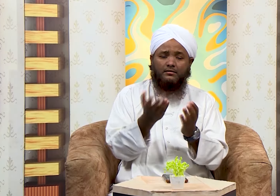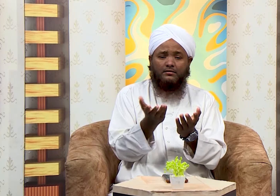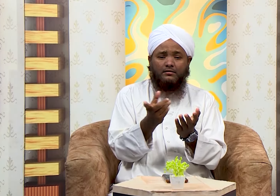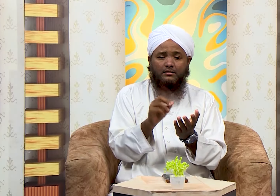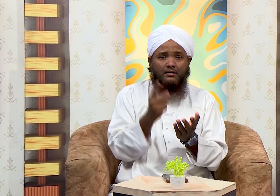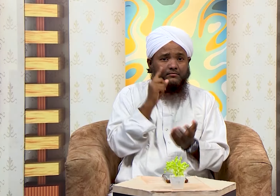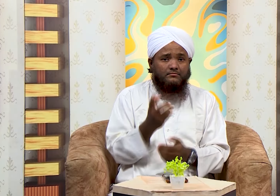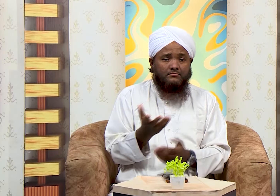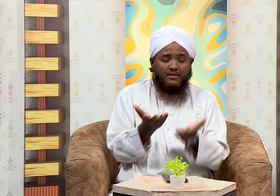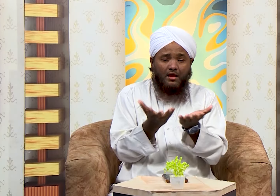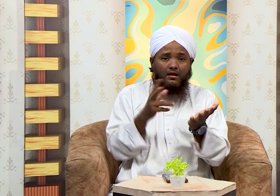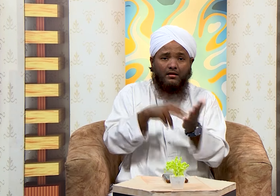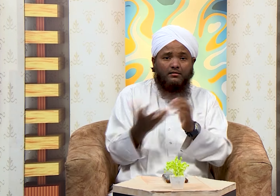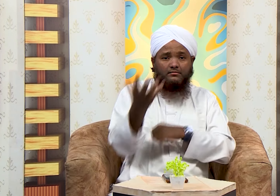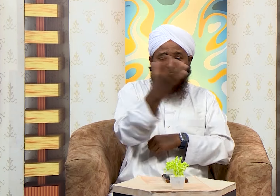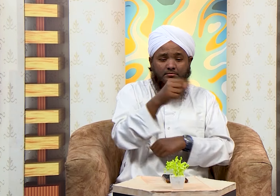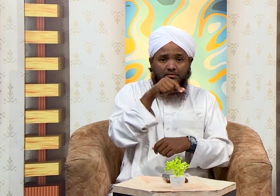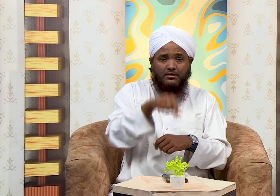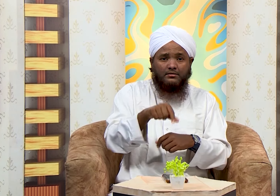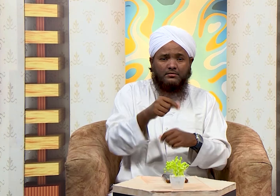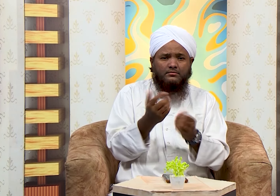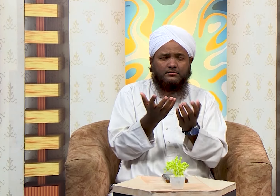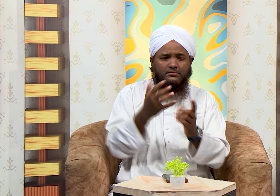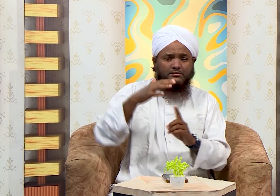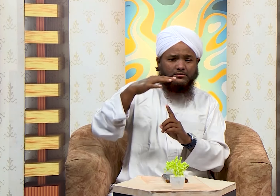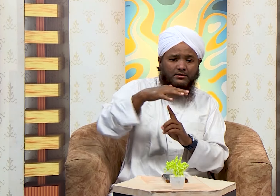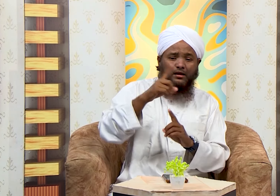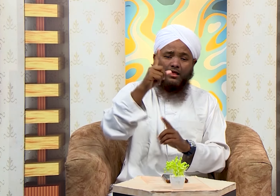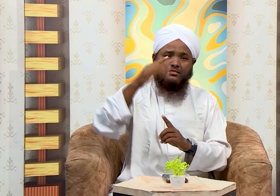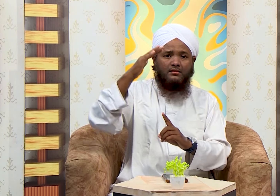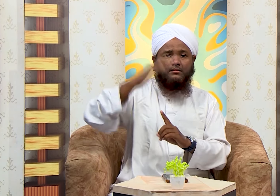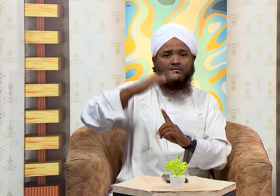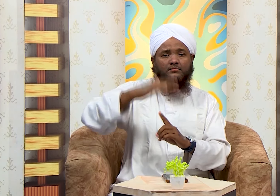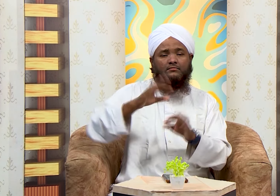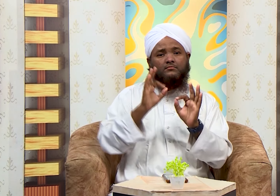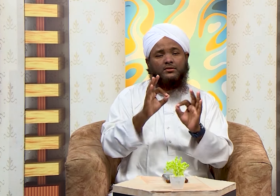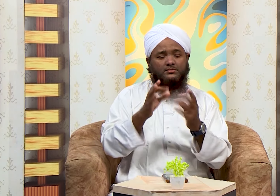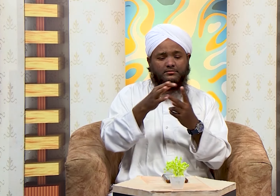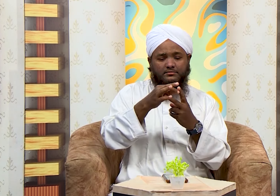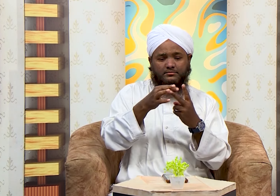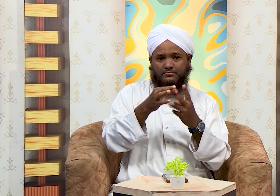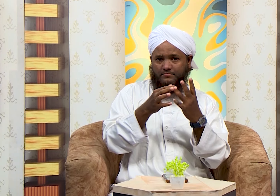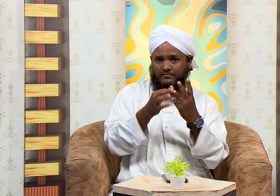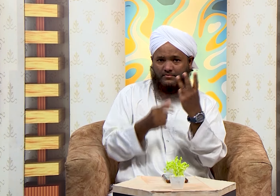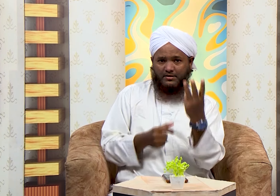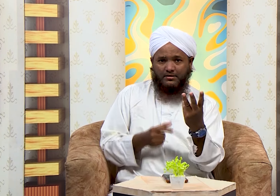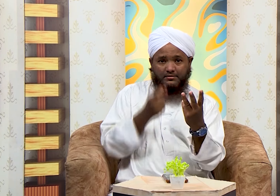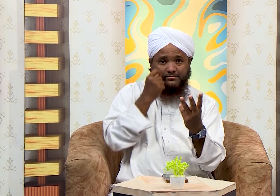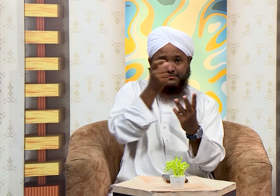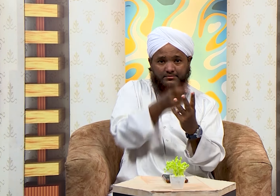پاک کے عرش کے سوا کوئی سایہ نہیں ہوگا تین شخص اللہ پاک کے عرش کے سائے میں ہوں گے اور